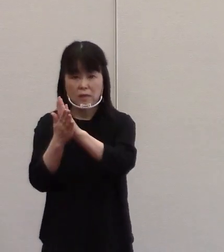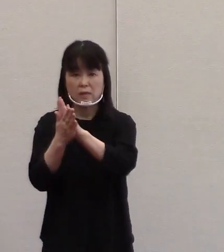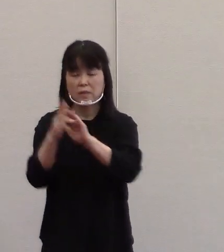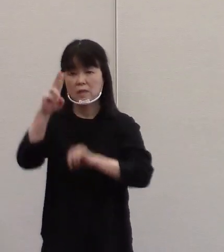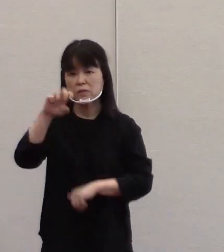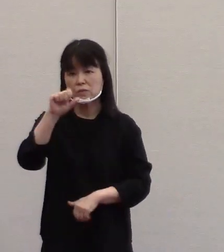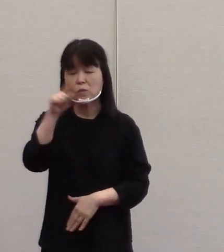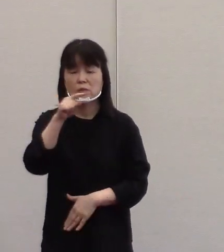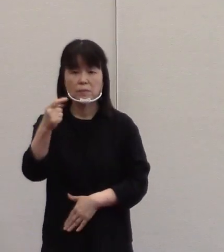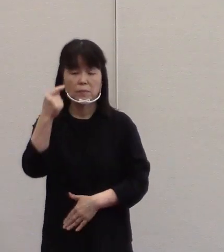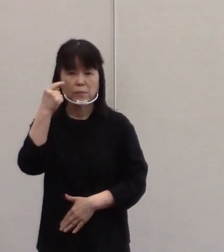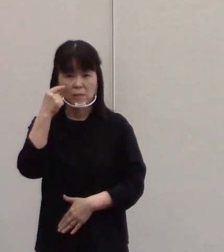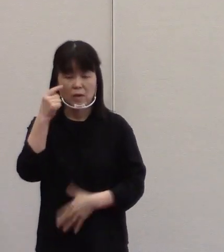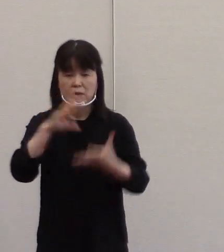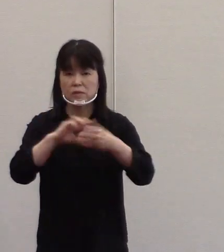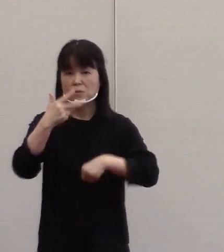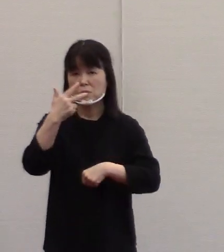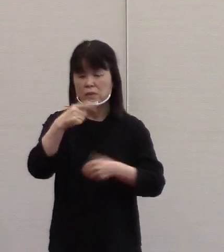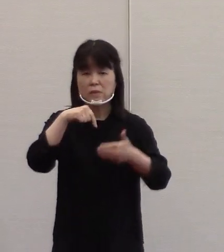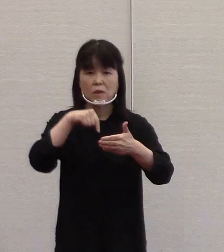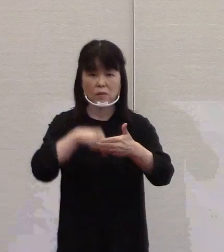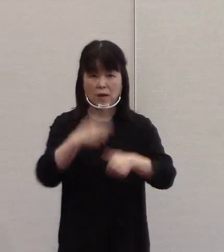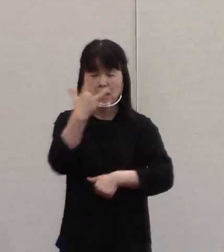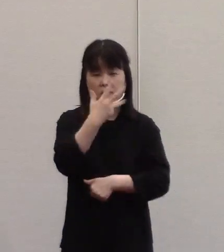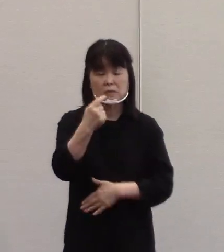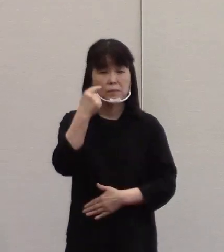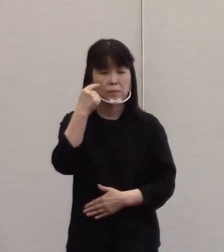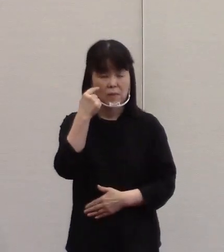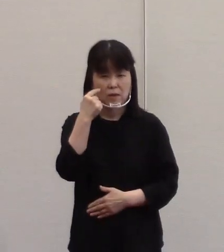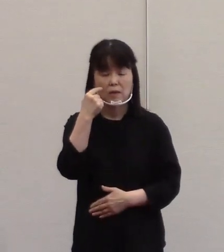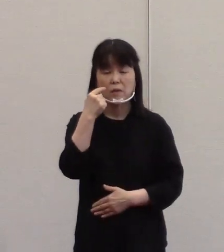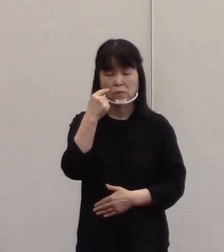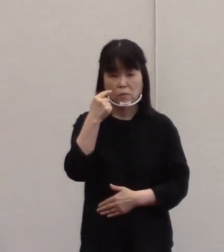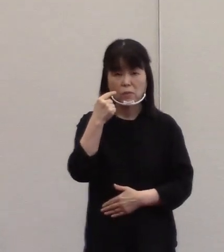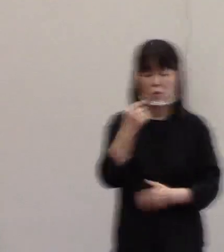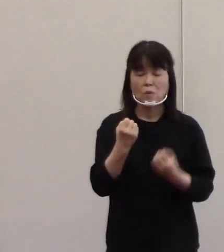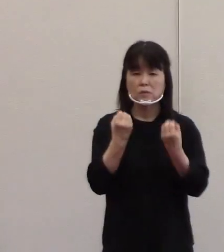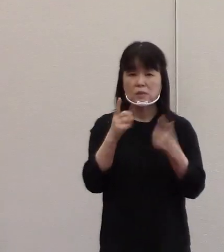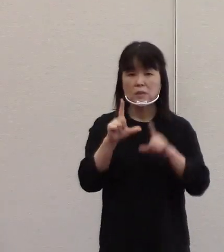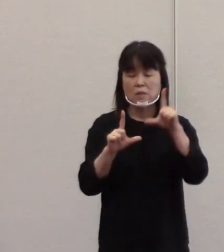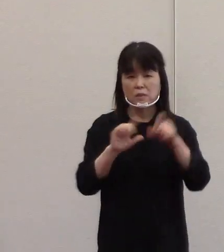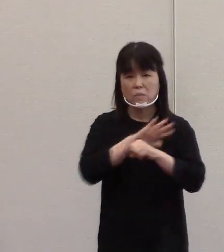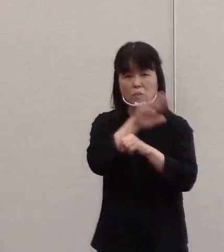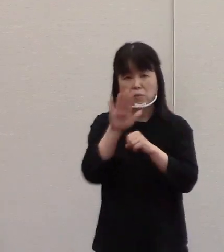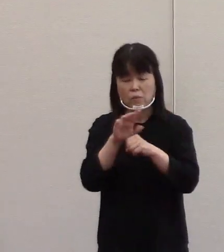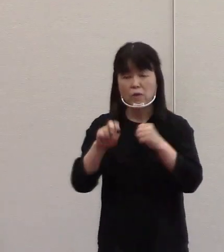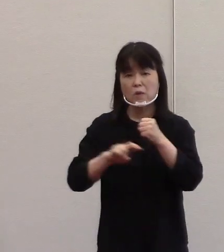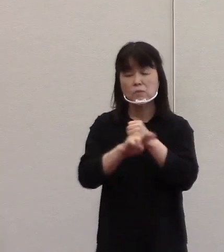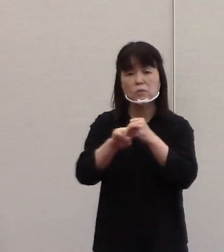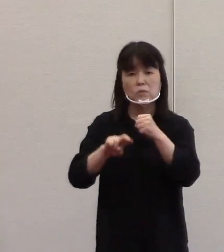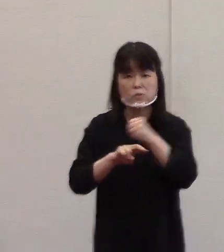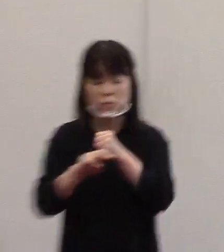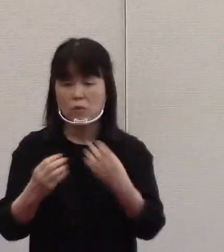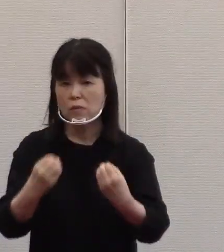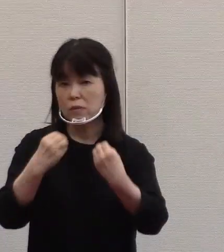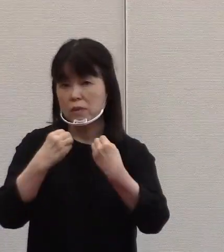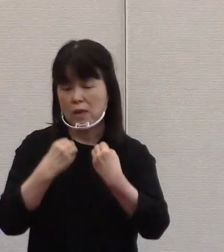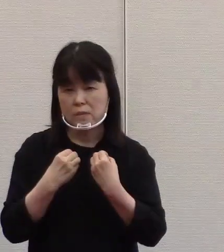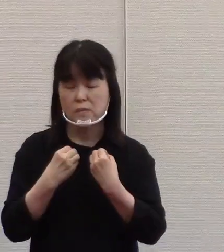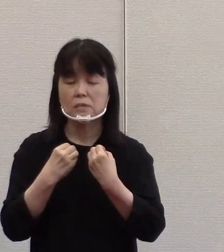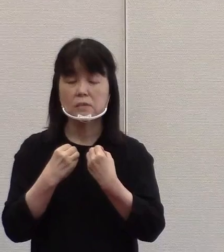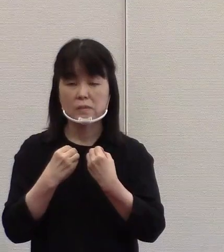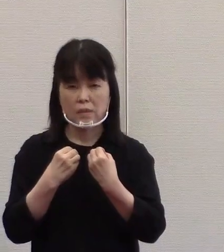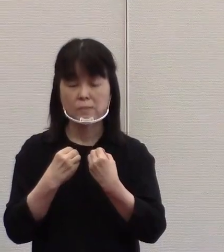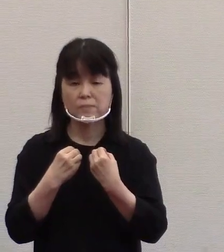例目です。出雲市においては8例目の新型コロナウイルス感染症の